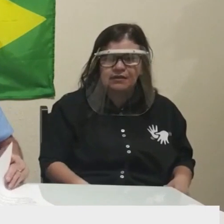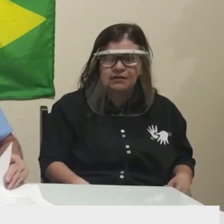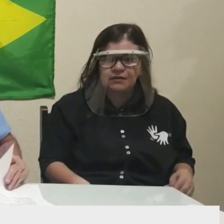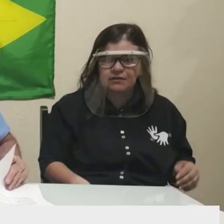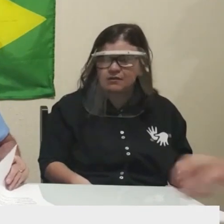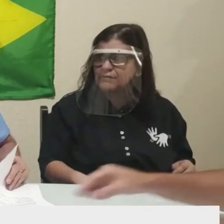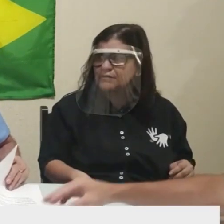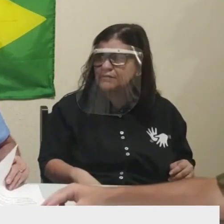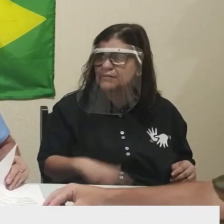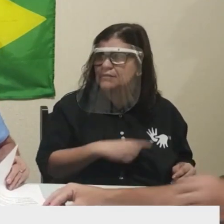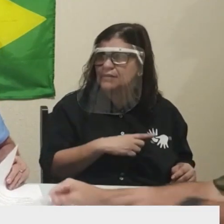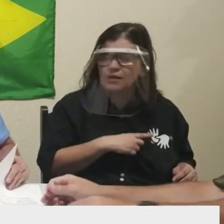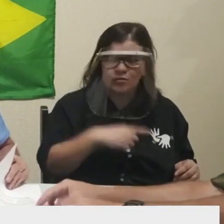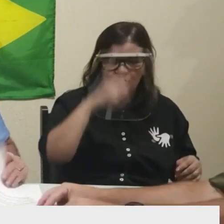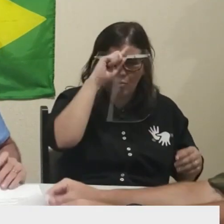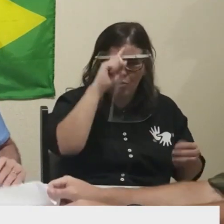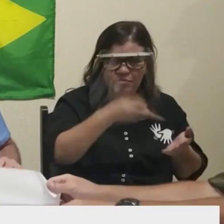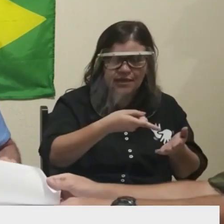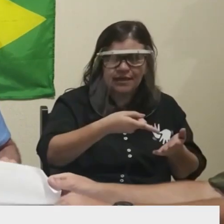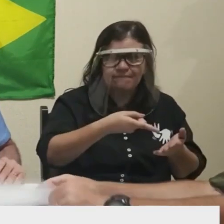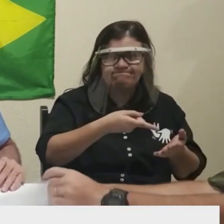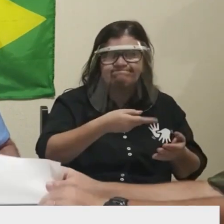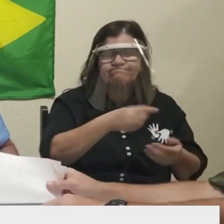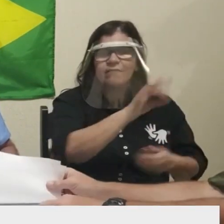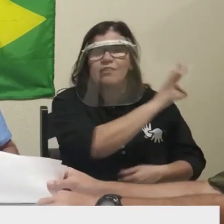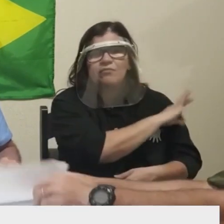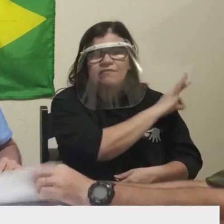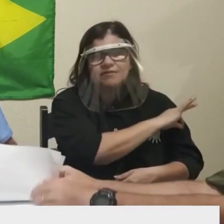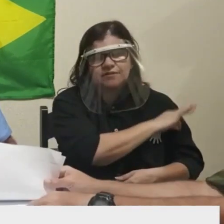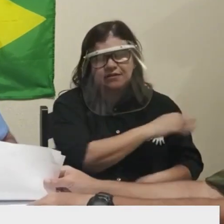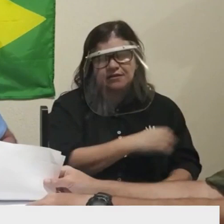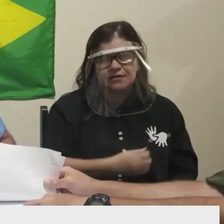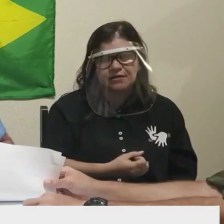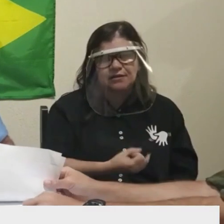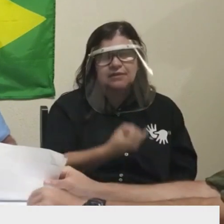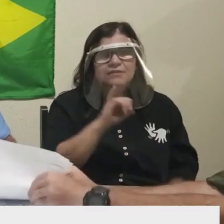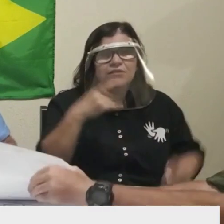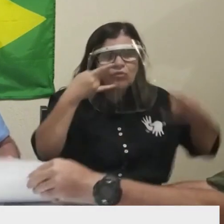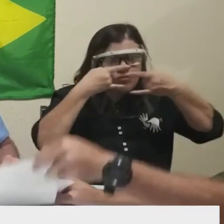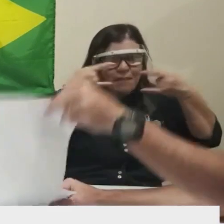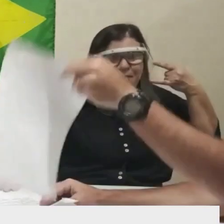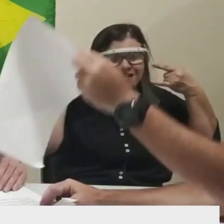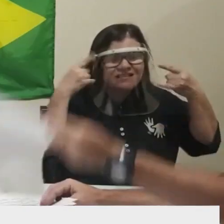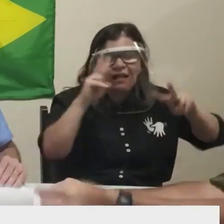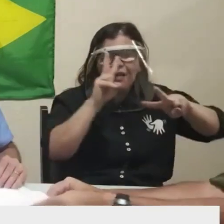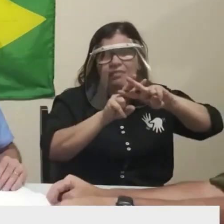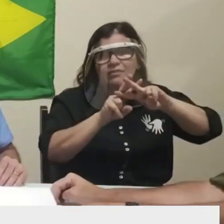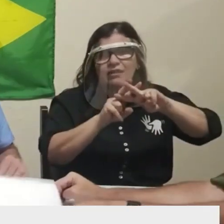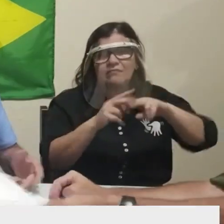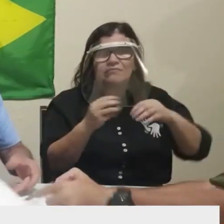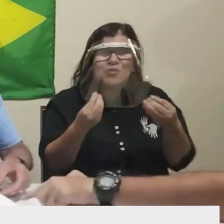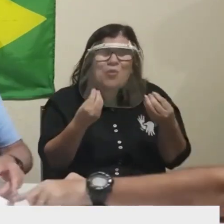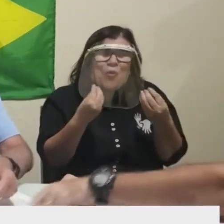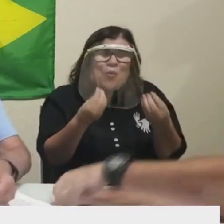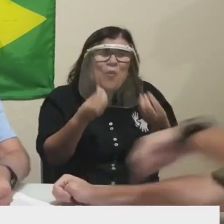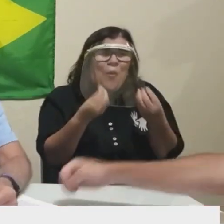que obriga a tomar a vacina. Se não tomar vacina, se não usar máscara, é cadeia. Não tem cabimento um